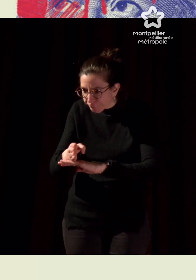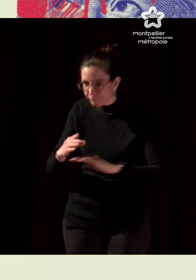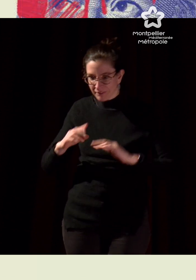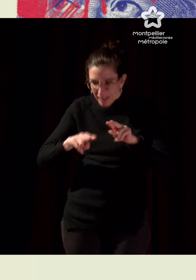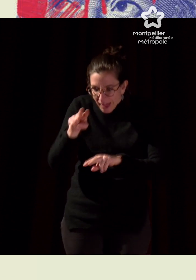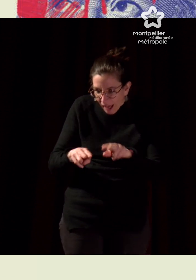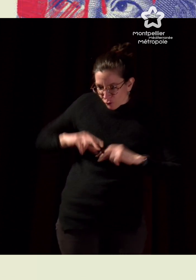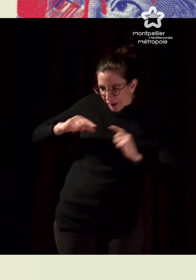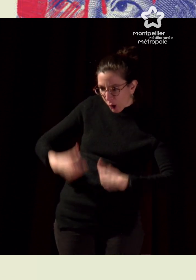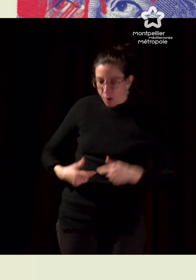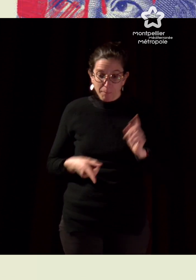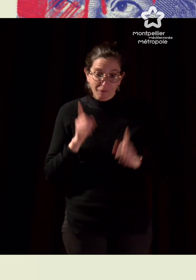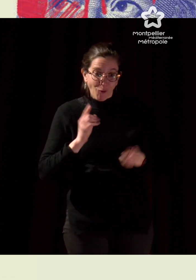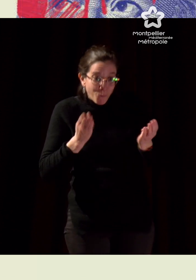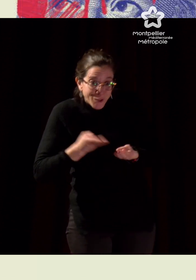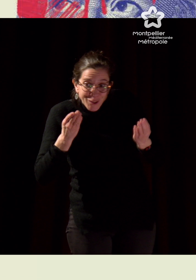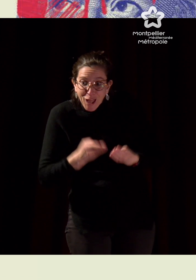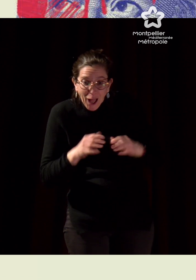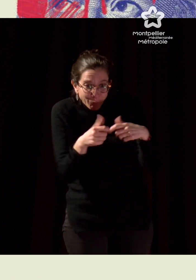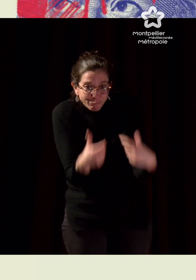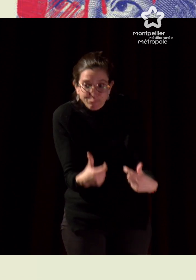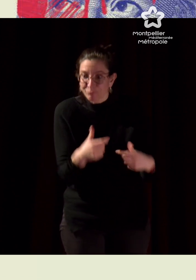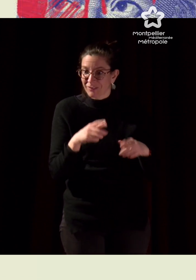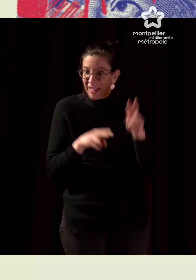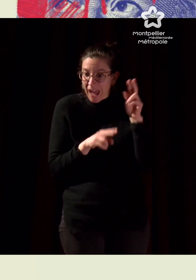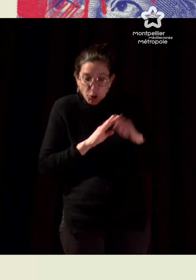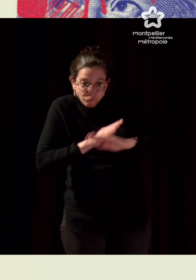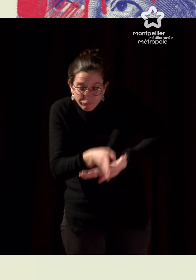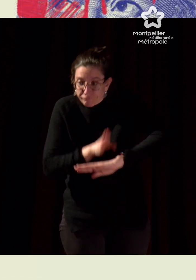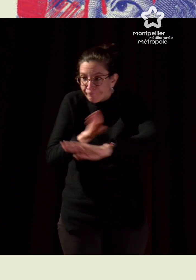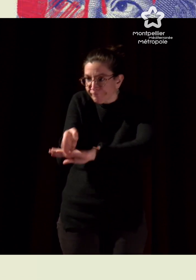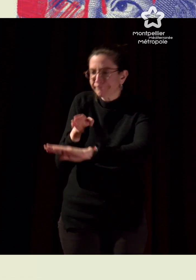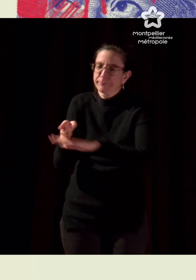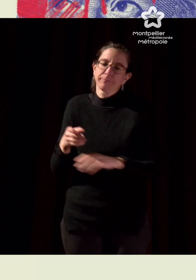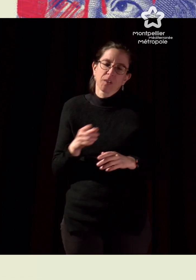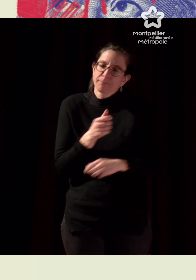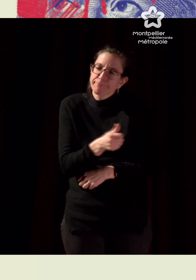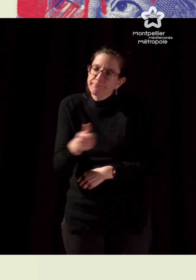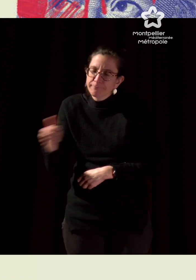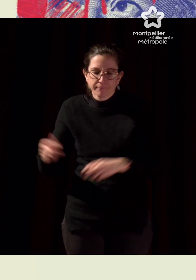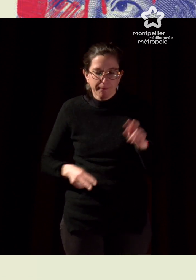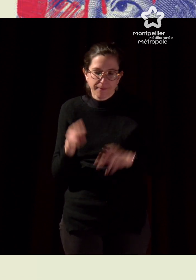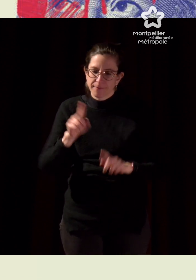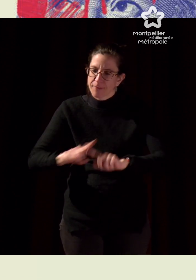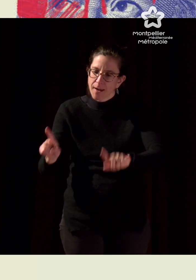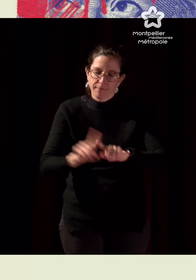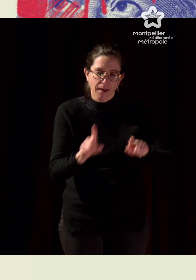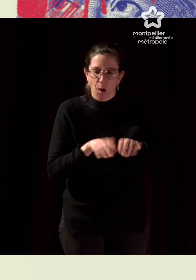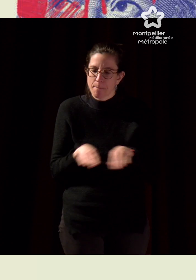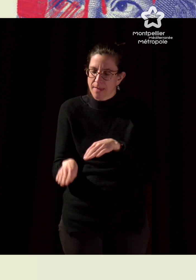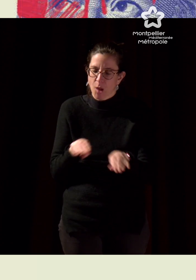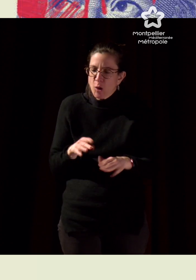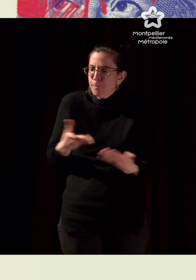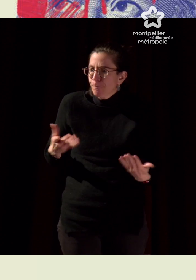dans le dispensaire du village. Ça dépend. En fait, je dirais qu'à chaque village, ça a été différent. Ça dépend à chaque fois un peu de